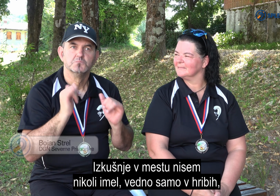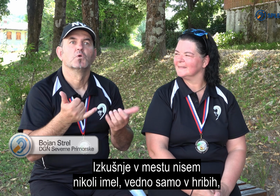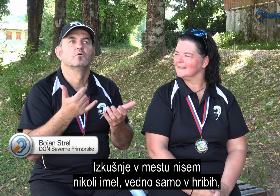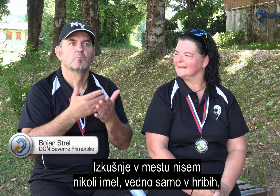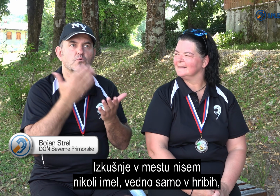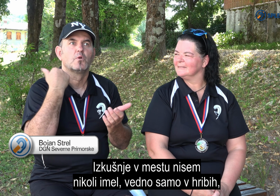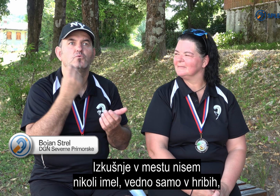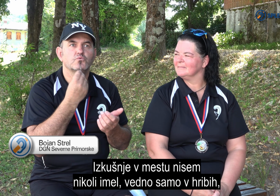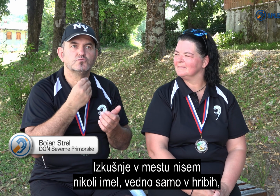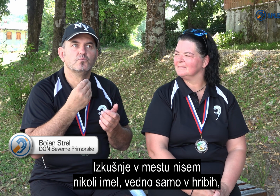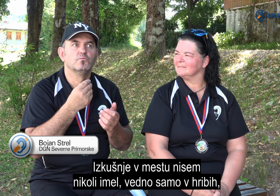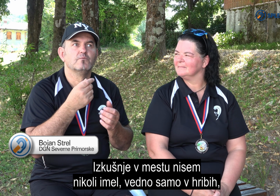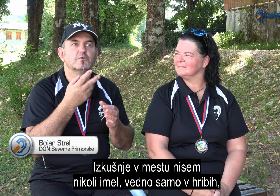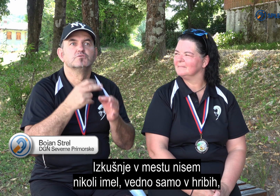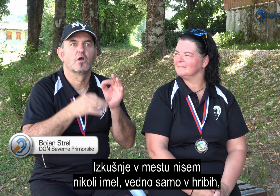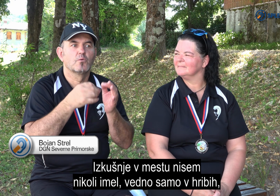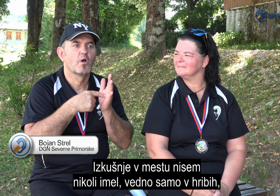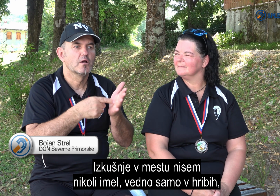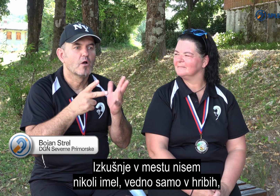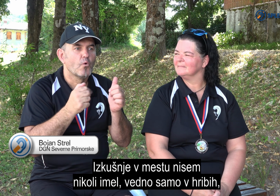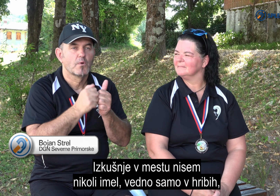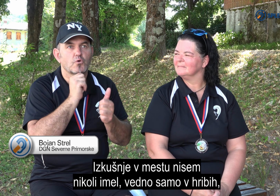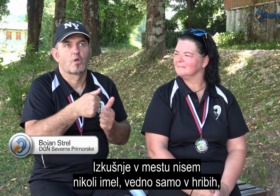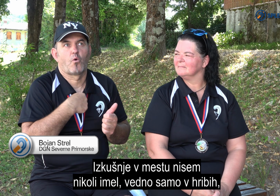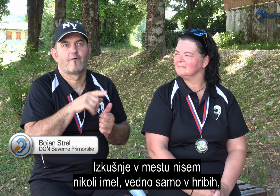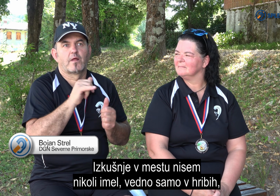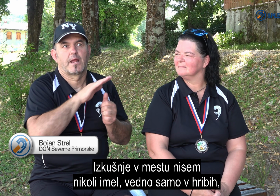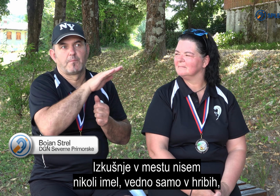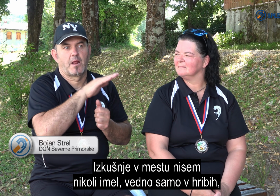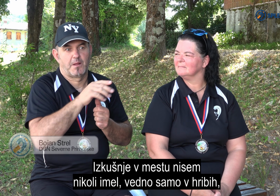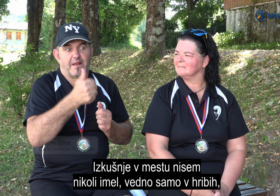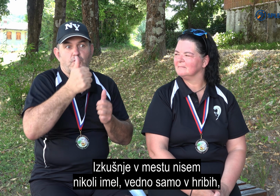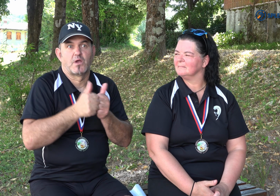Izkušnje v mestu nisem nikoli imel, vedno samo v hribih. Prvič sem bil v mestu.